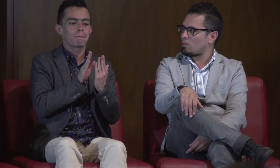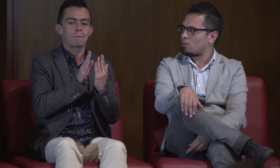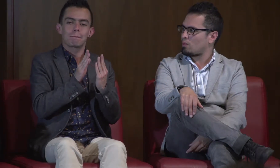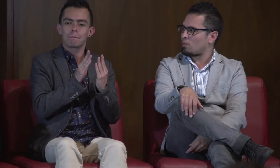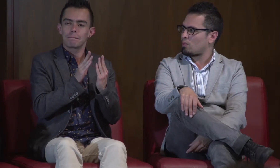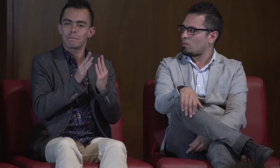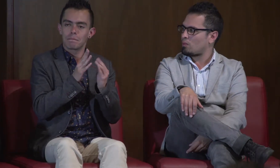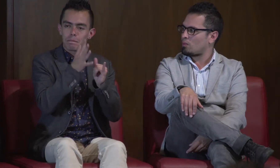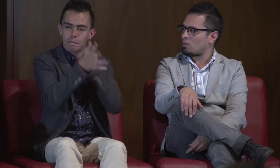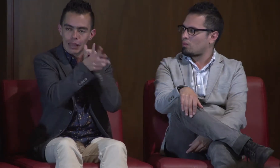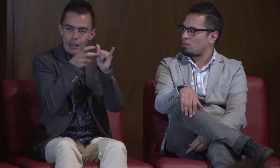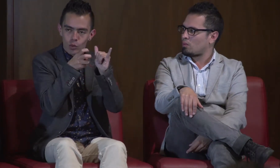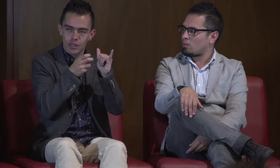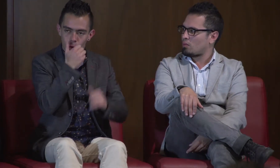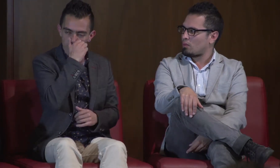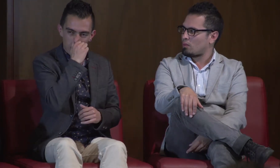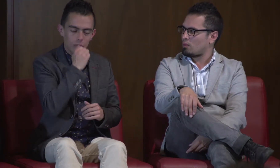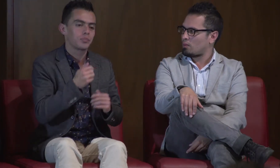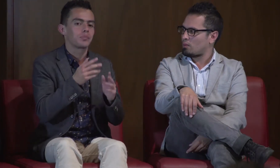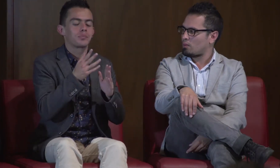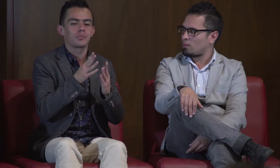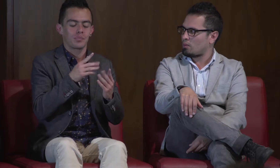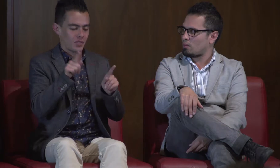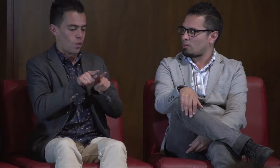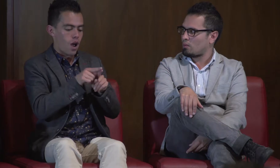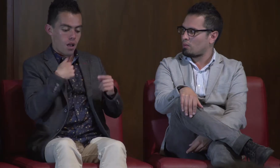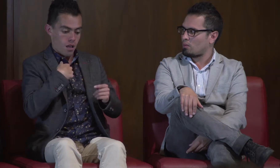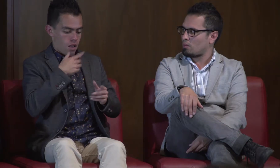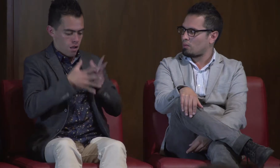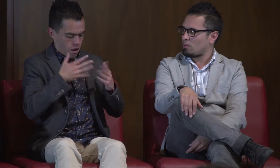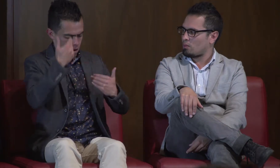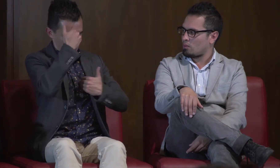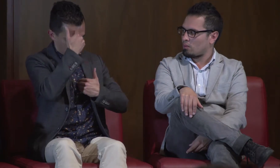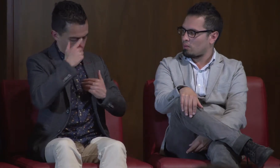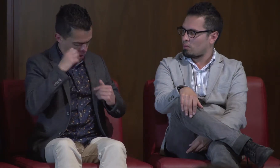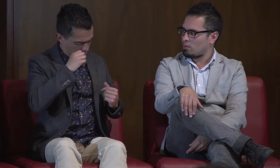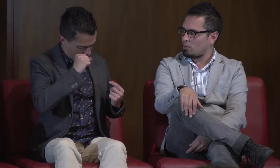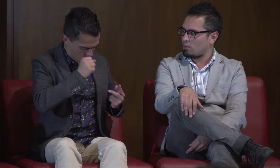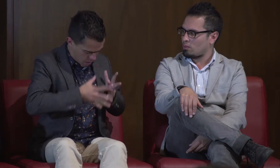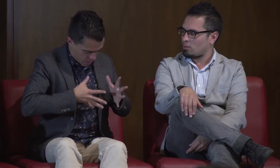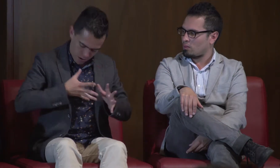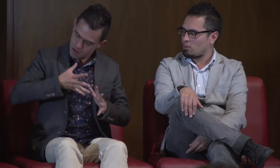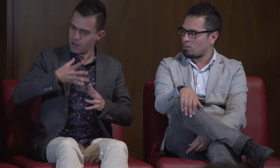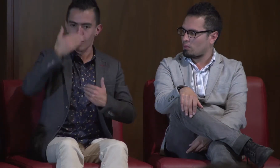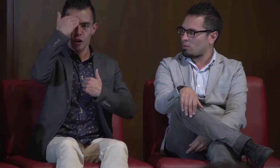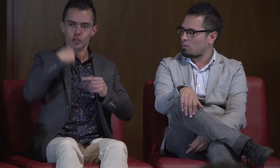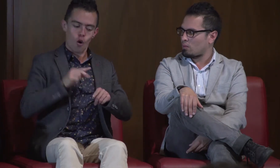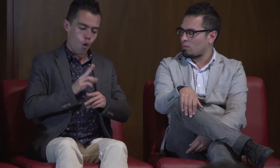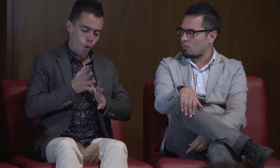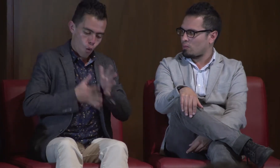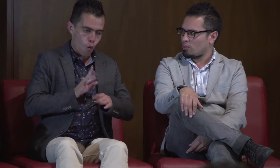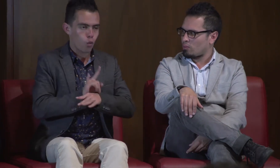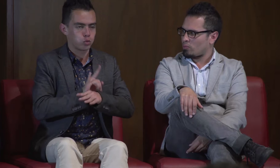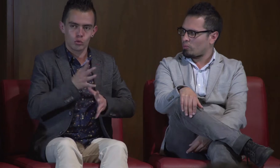otra, porque realmente se trata de hacer una metalingüística, un ejercicio de metalingüística en donde nosotros podamos